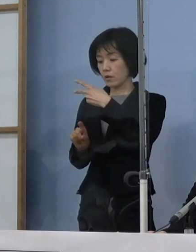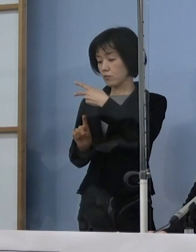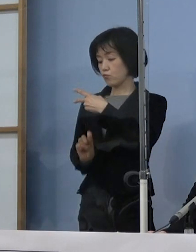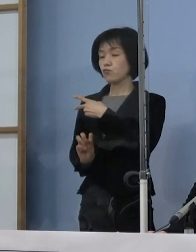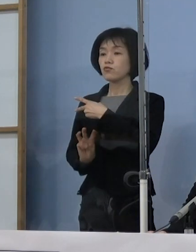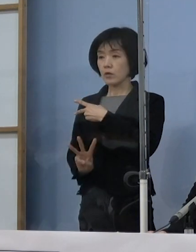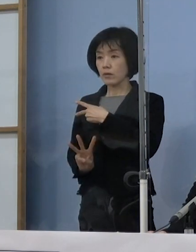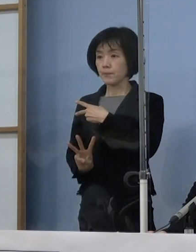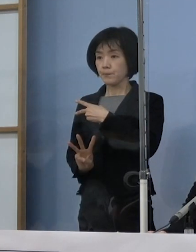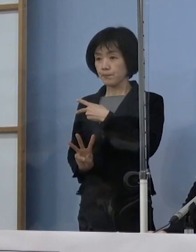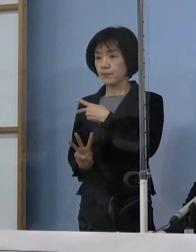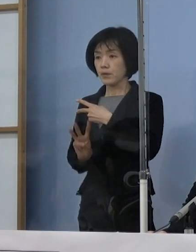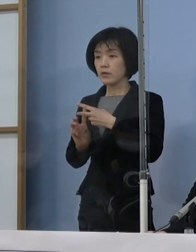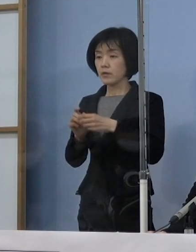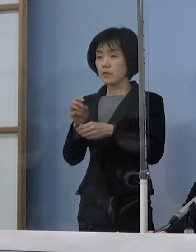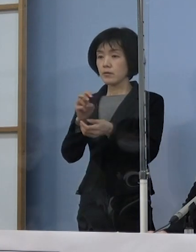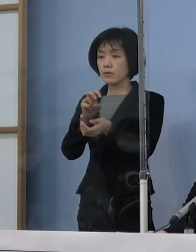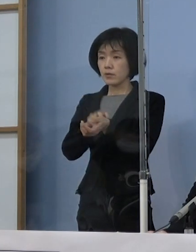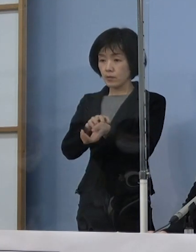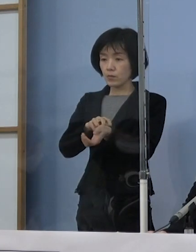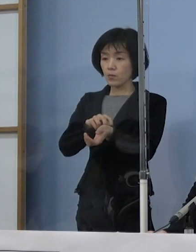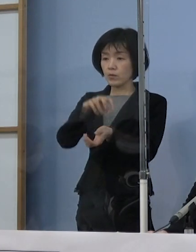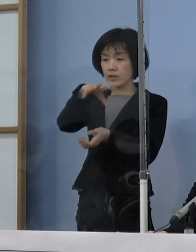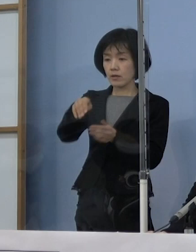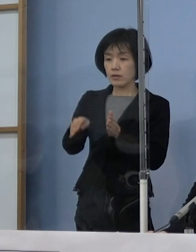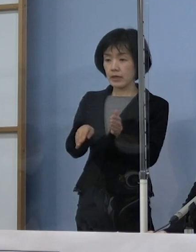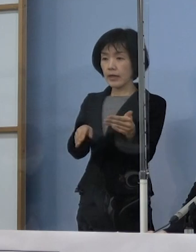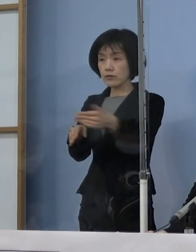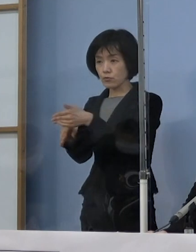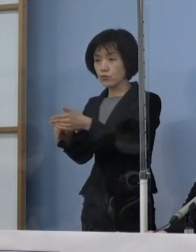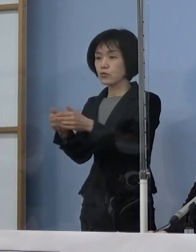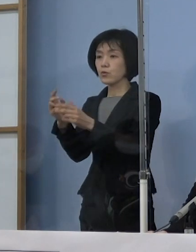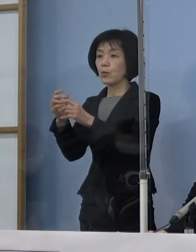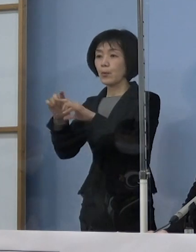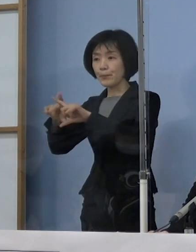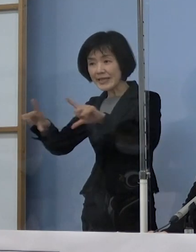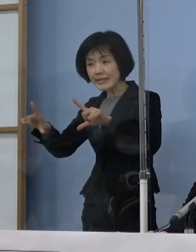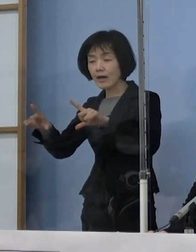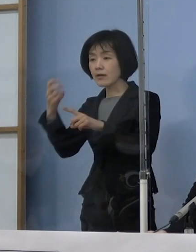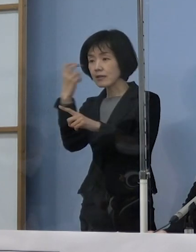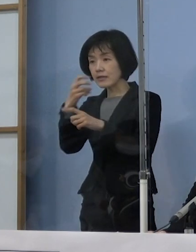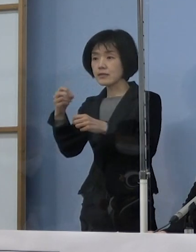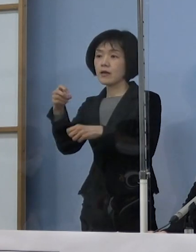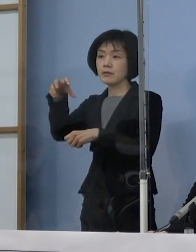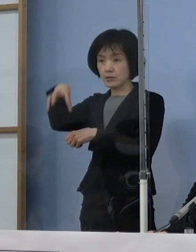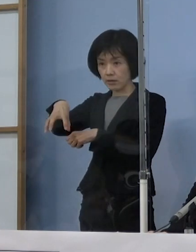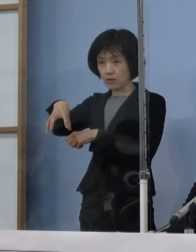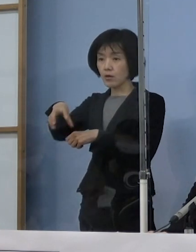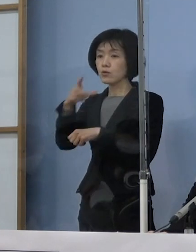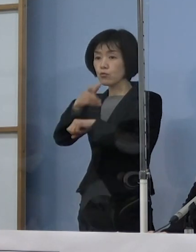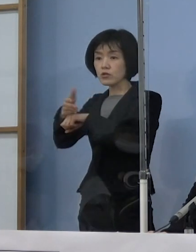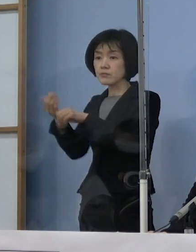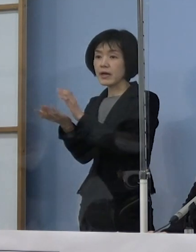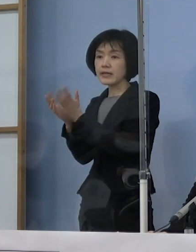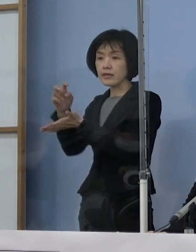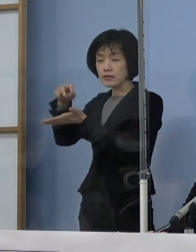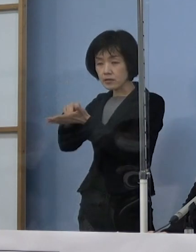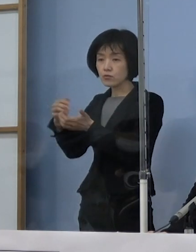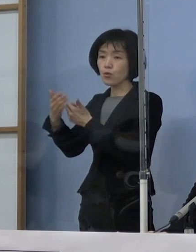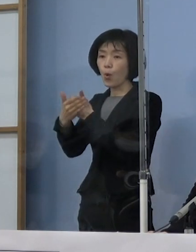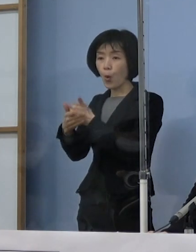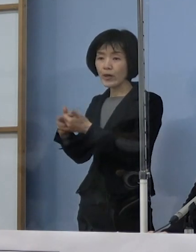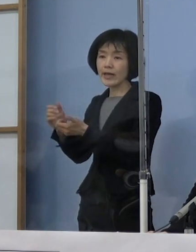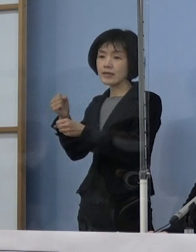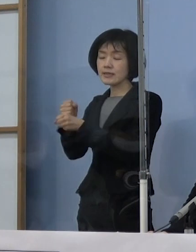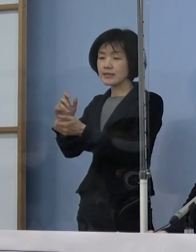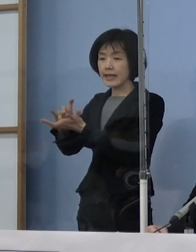月13日医療機関経由の民間検査機関および徳島県立保健製薬環境